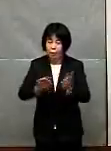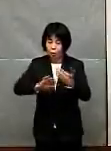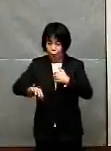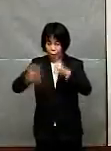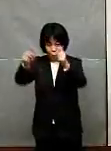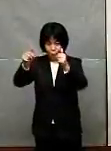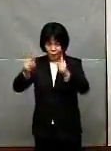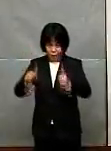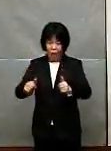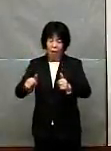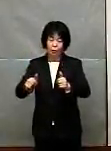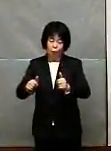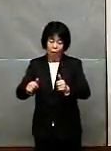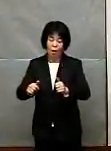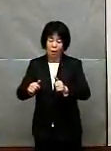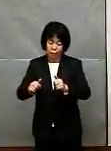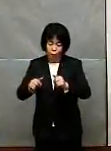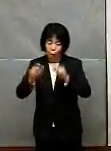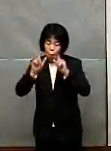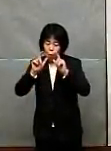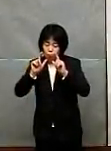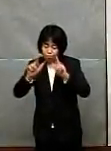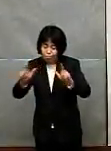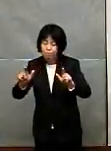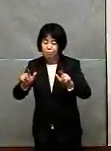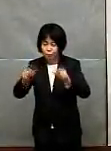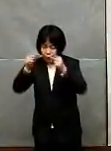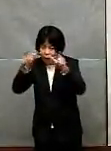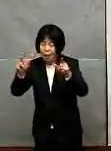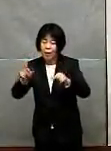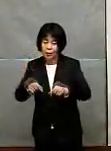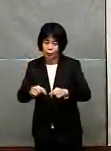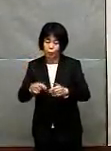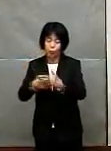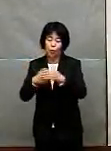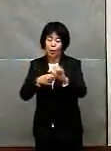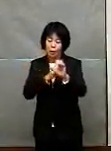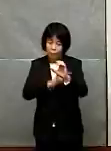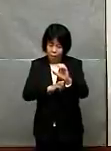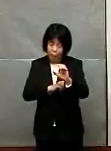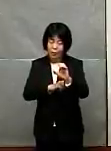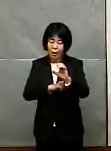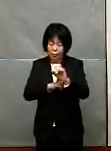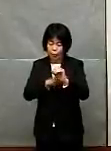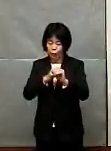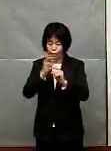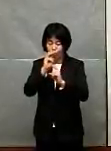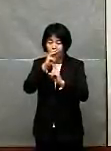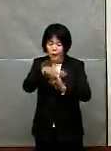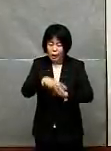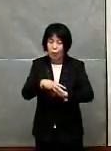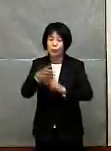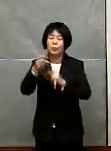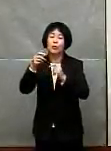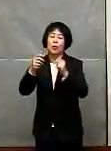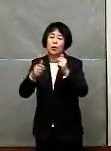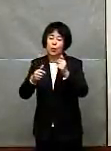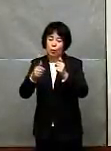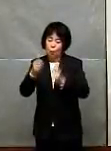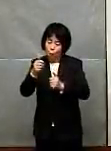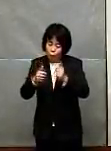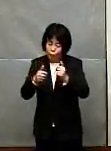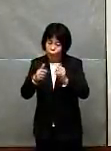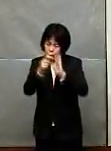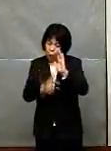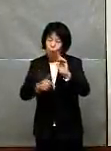スターなどによる周知啓発、省エネに関する川柳兵庫のコンテストを引き続き